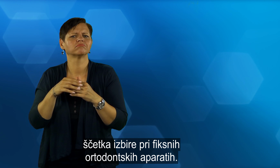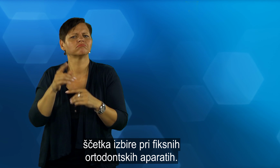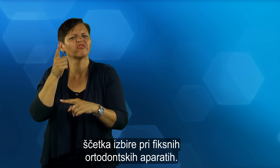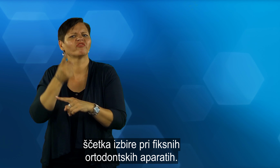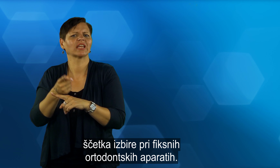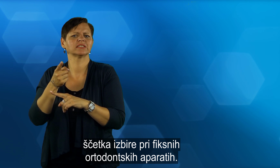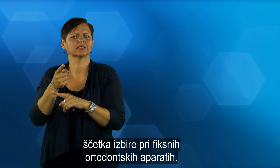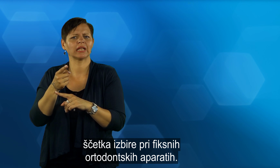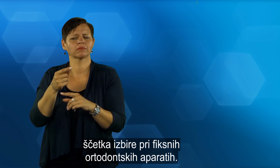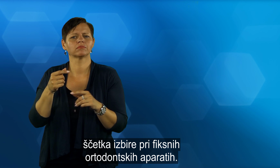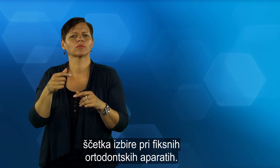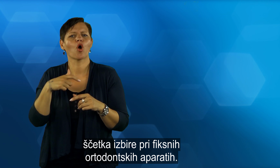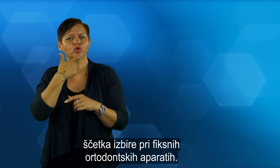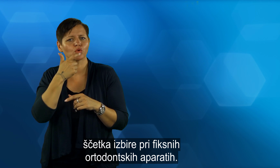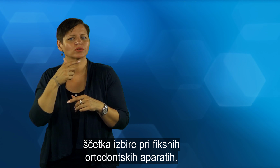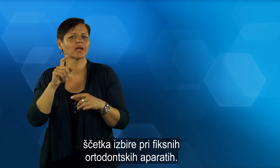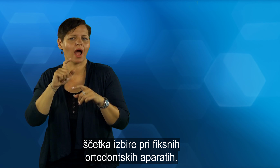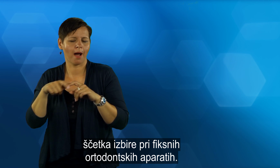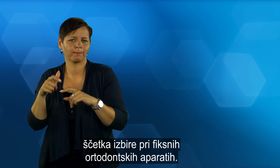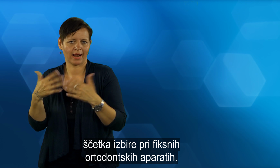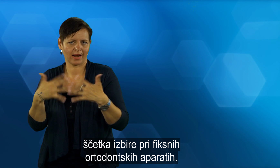fiksnih ortodontskih aparatih.